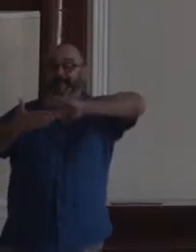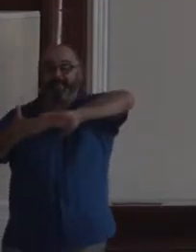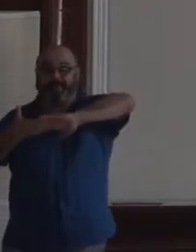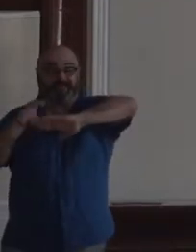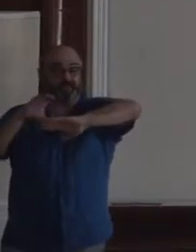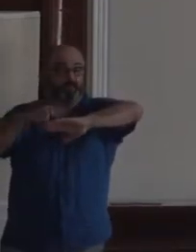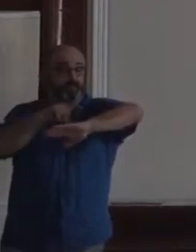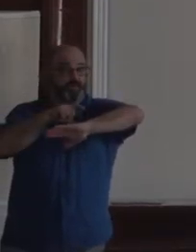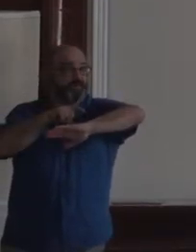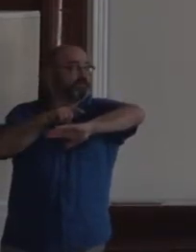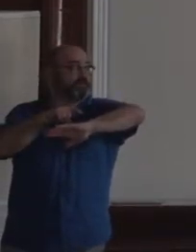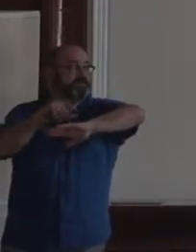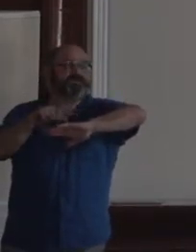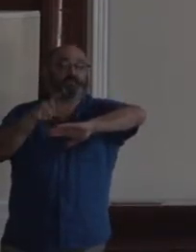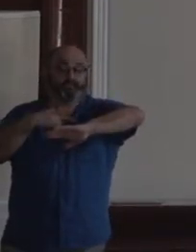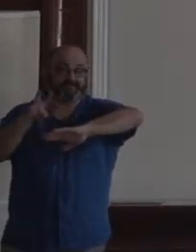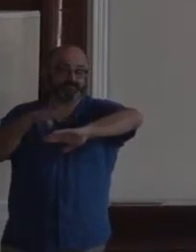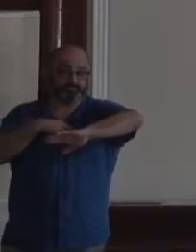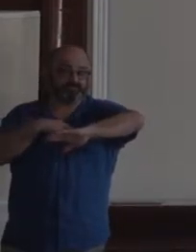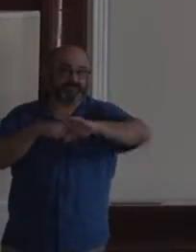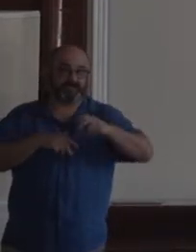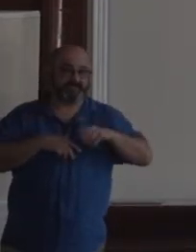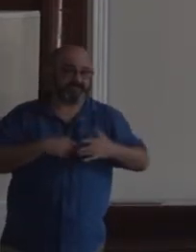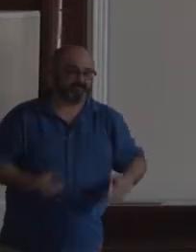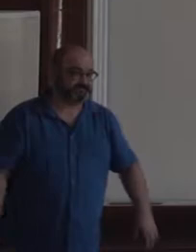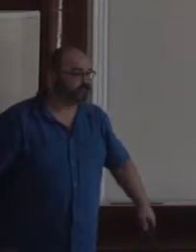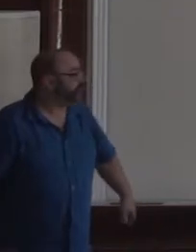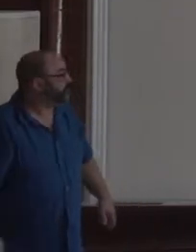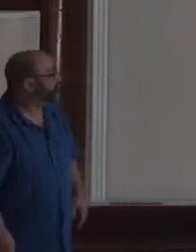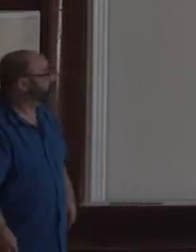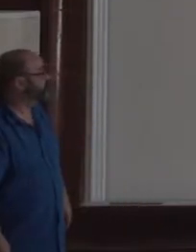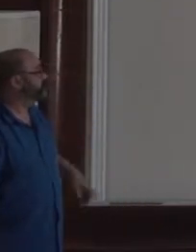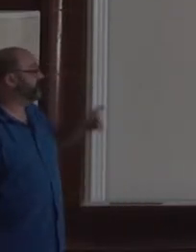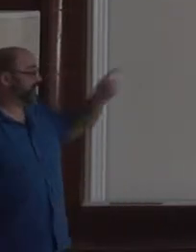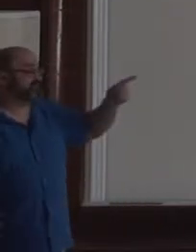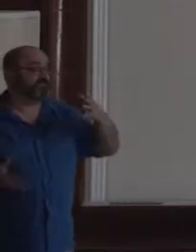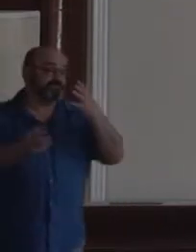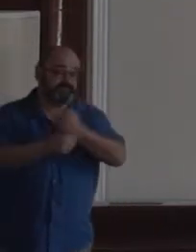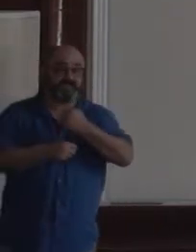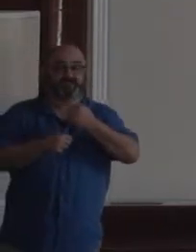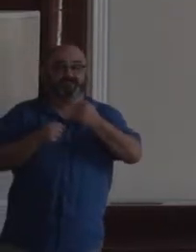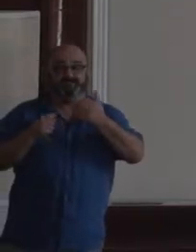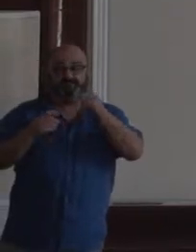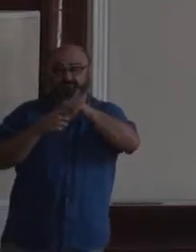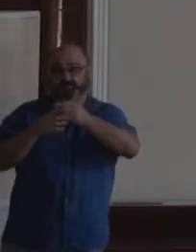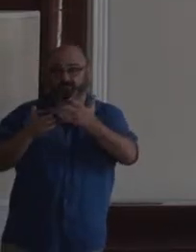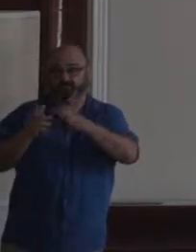bloc-là utilisera notre fausse API à la place de la vraie. Et donc ça vous permet à nouveau d'écrire le